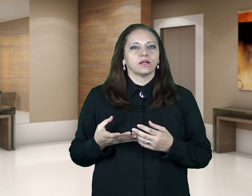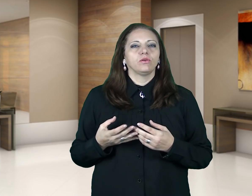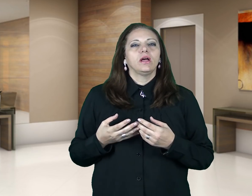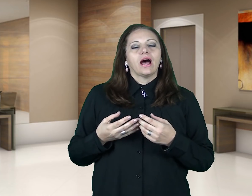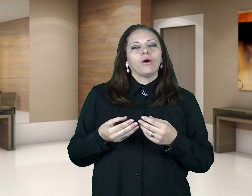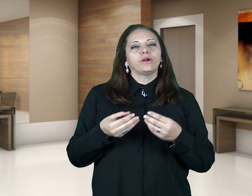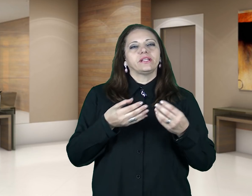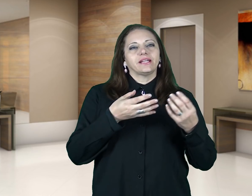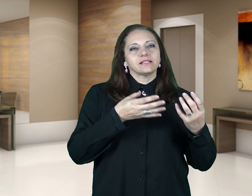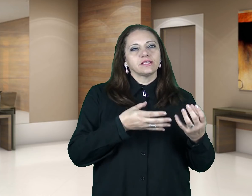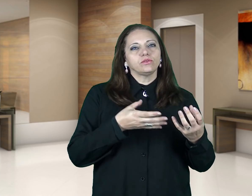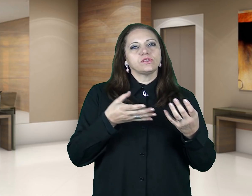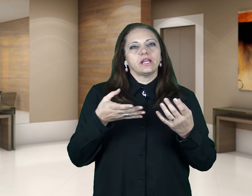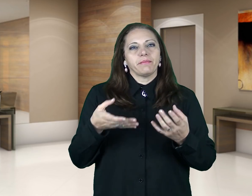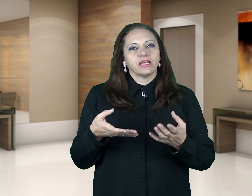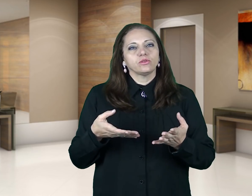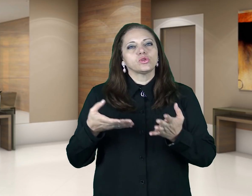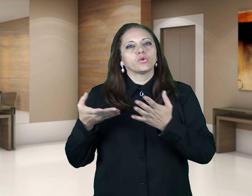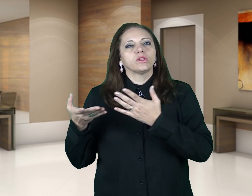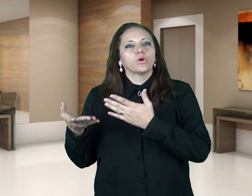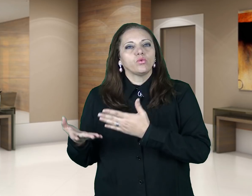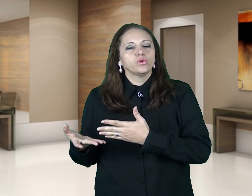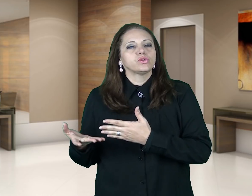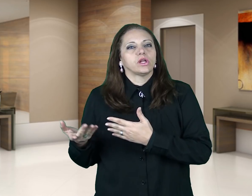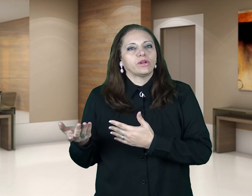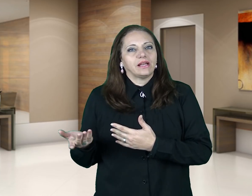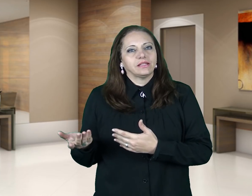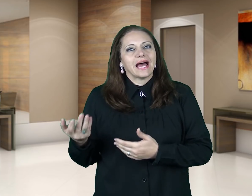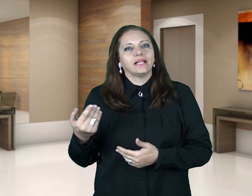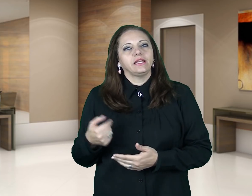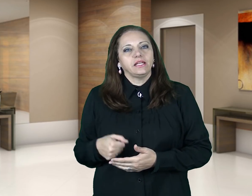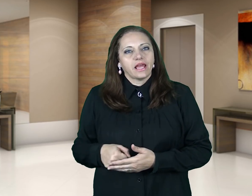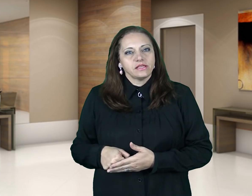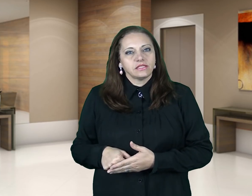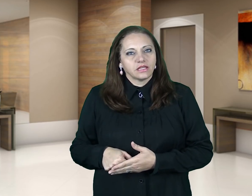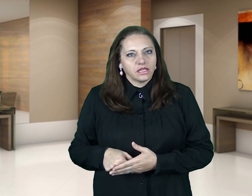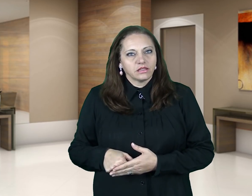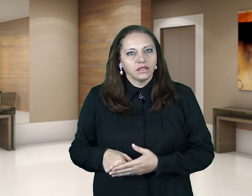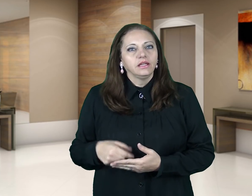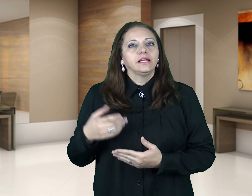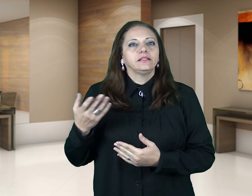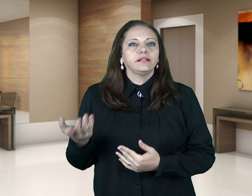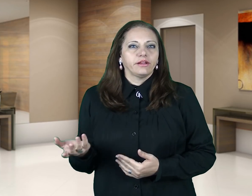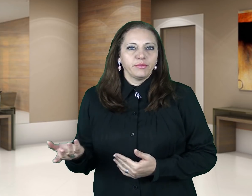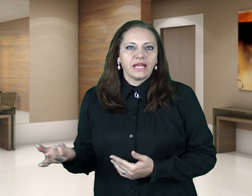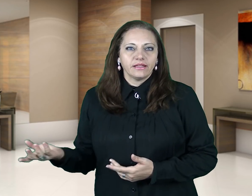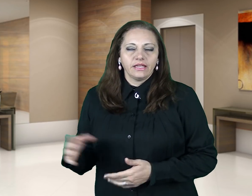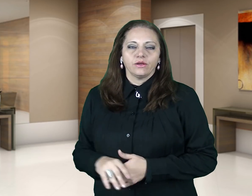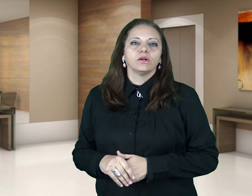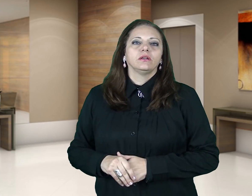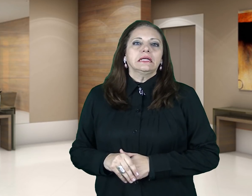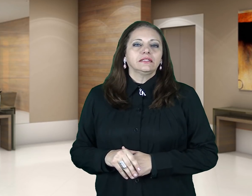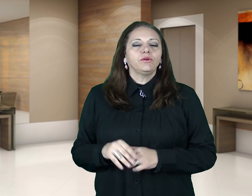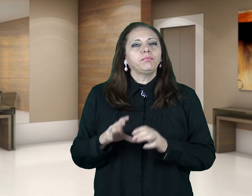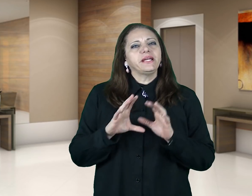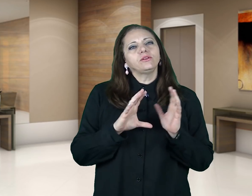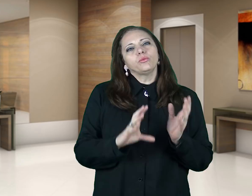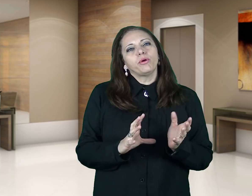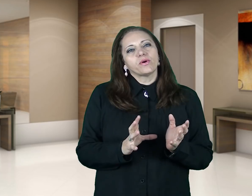normatização, a ordenação dos elementos quanto ao uso na oralidade e na escrita de determinada língua. Então, ampliando um pouco